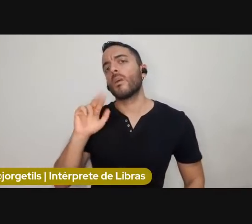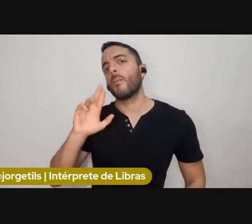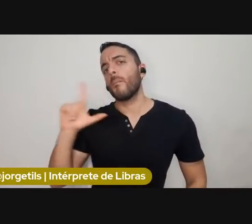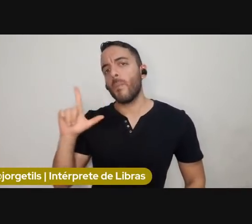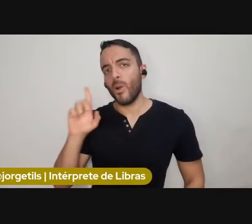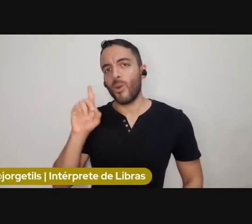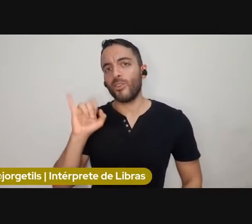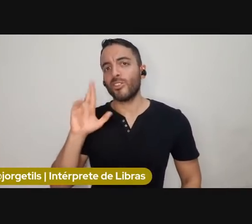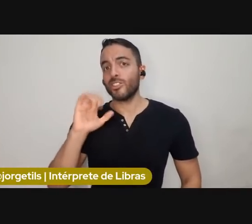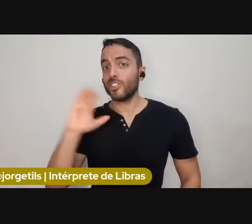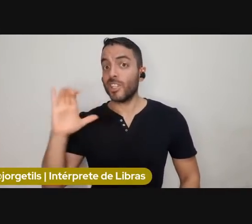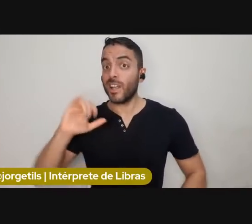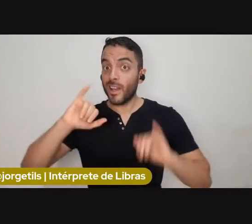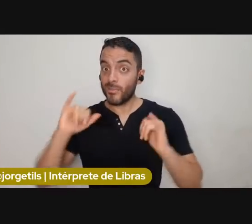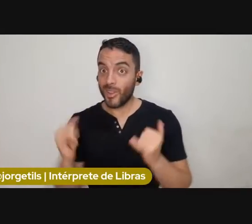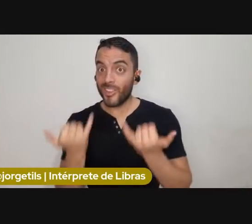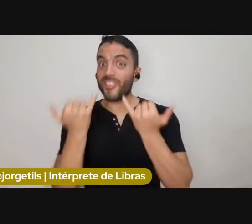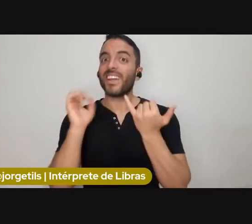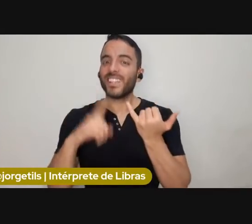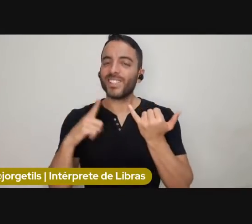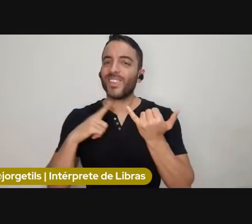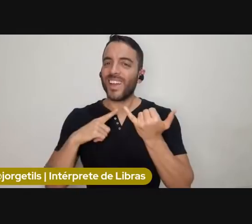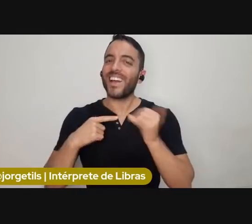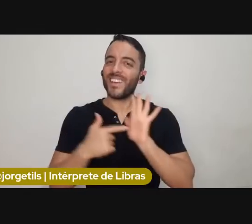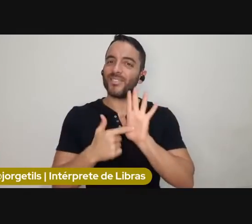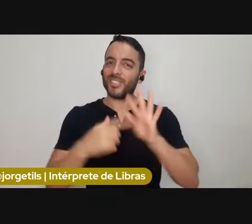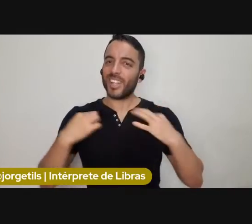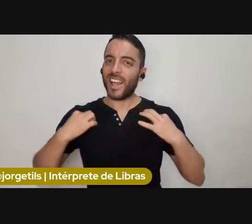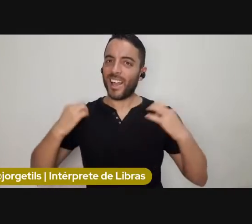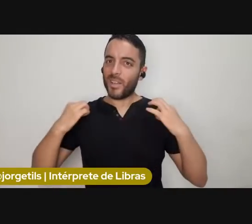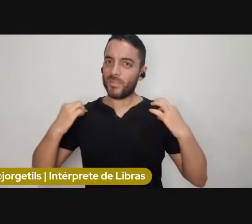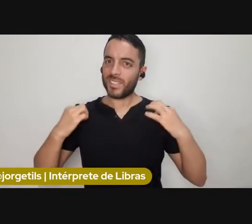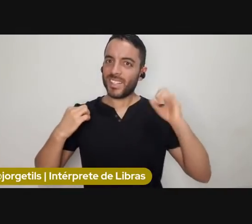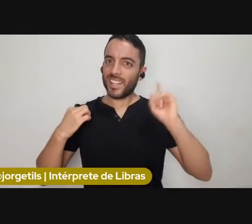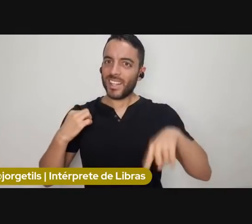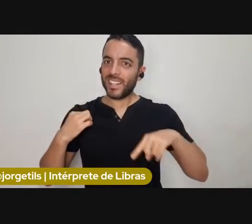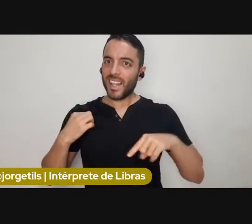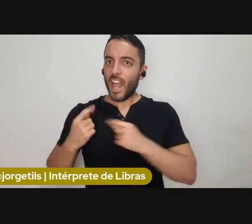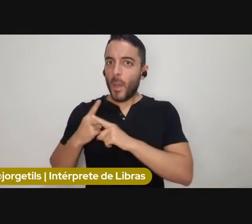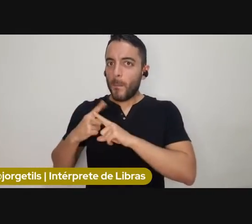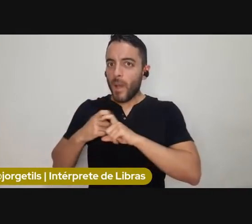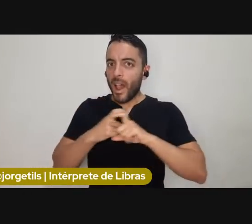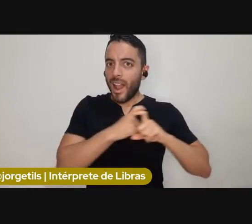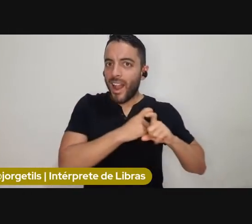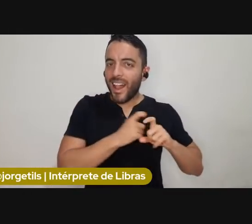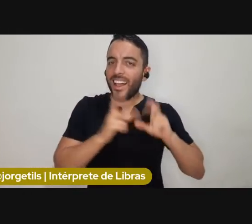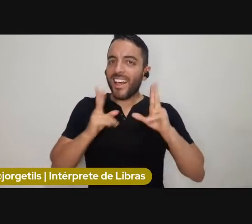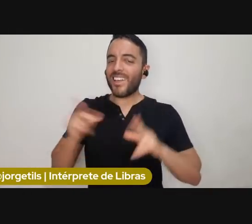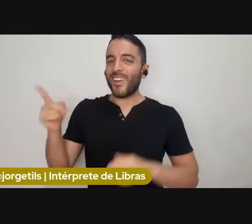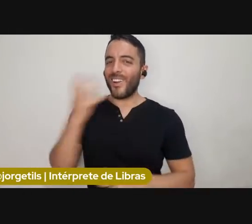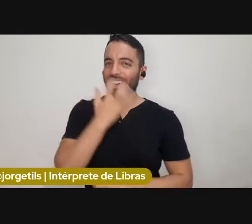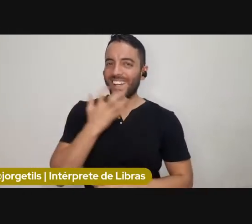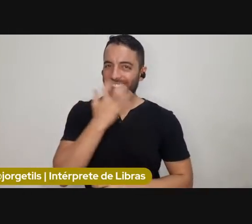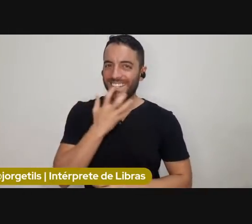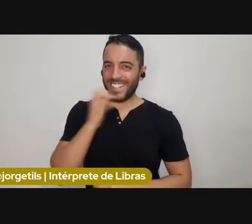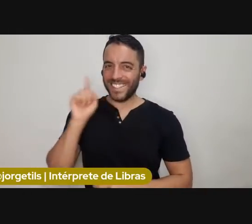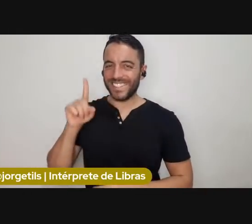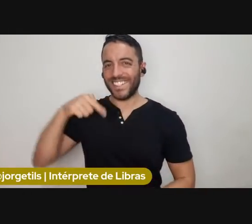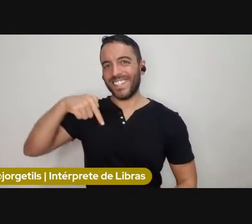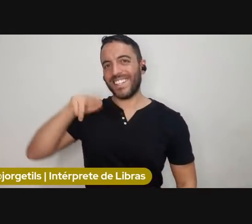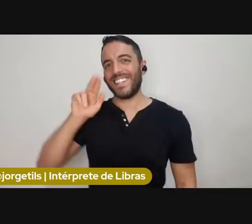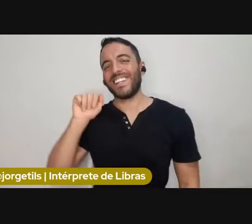aproveitar a oportunidade para mostrar essa camiseta, essa equação, como Gilberto Gil canta no Quanta, né?